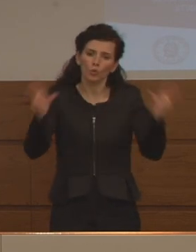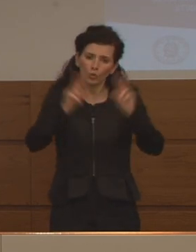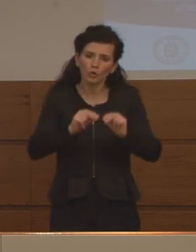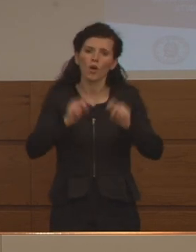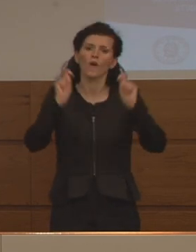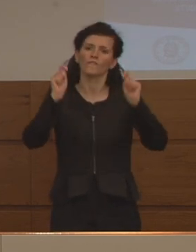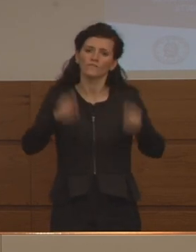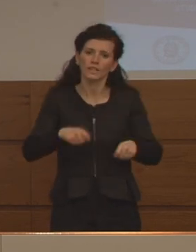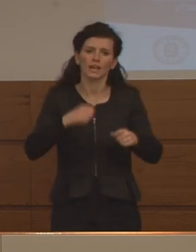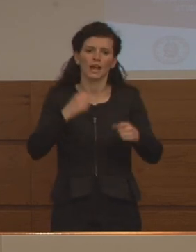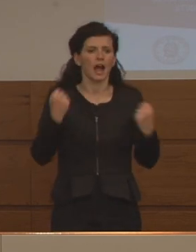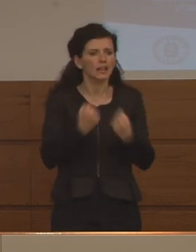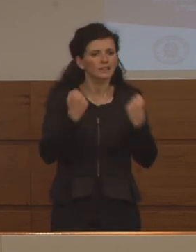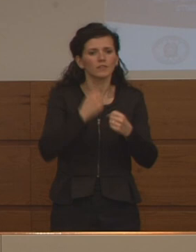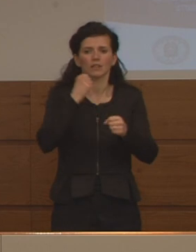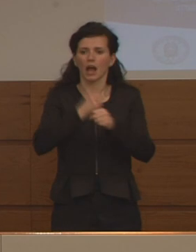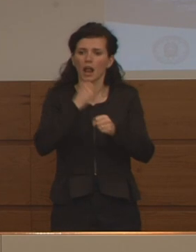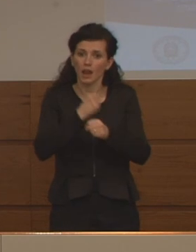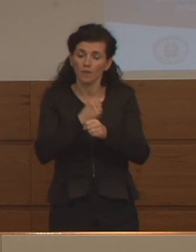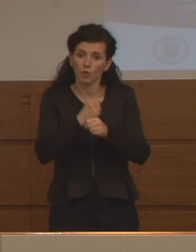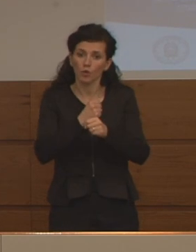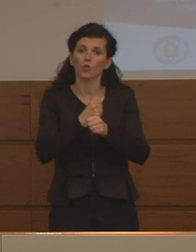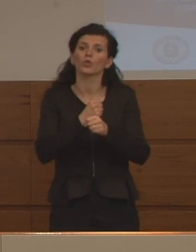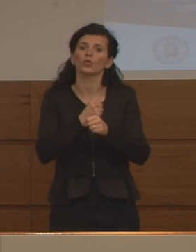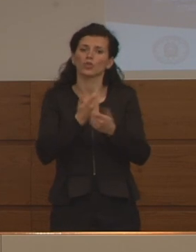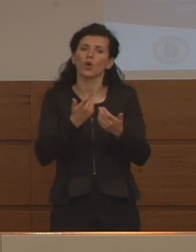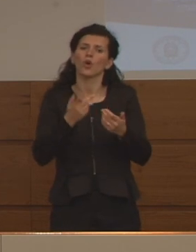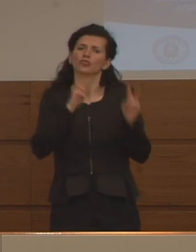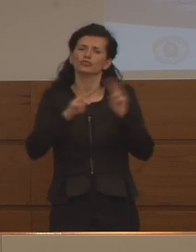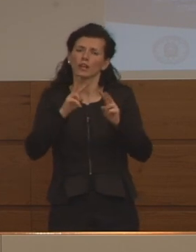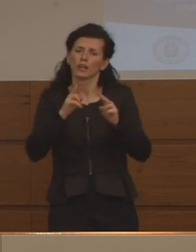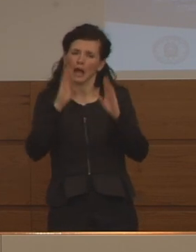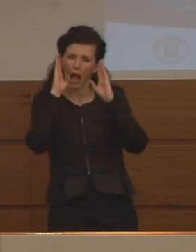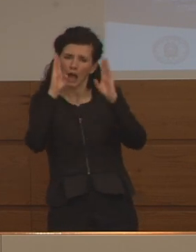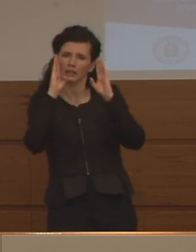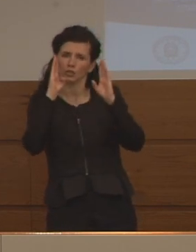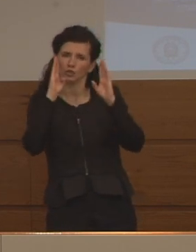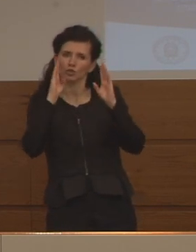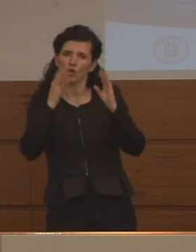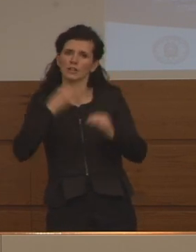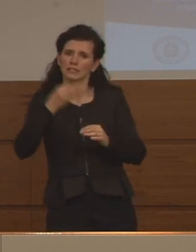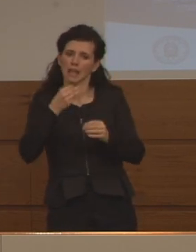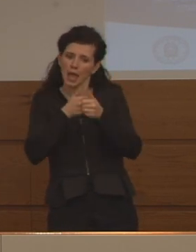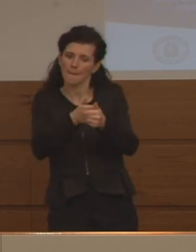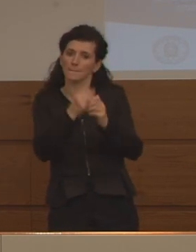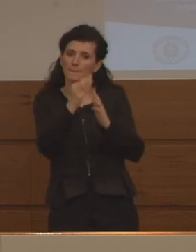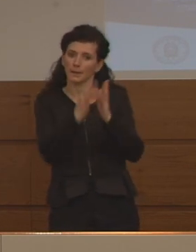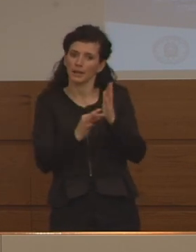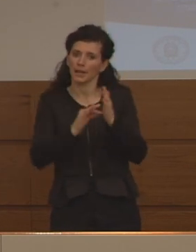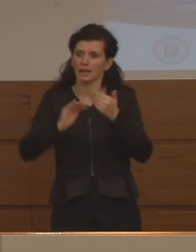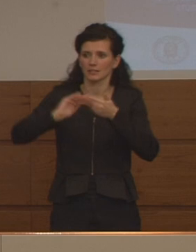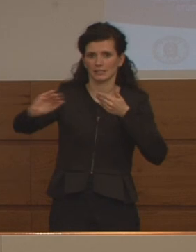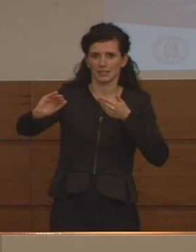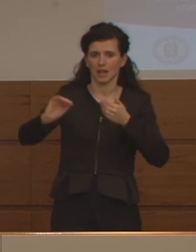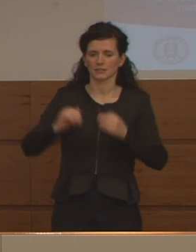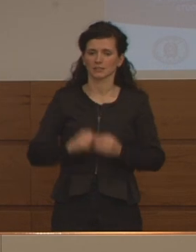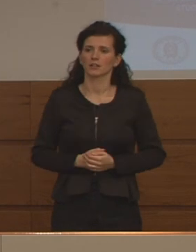allentamento graduale cauto molto attento del misure di distanziamento sociale